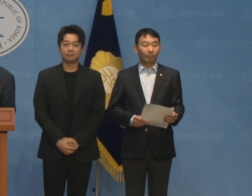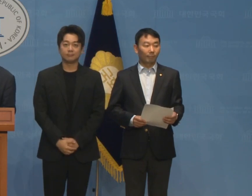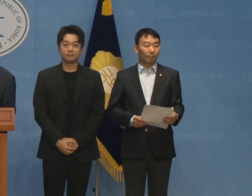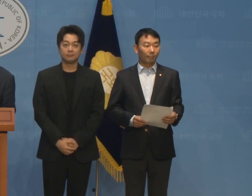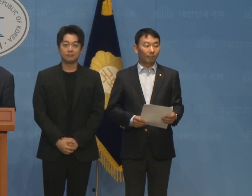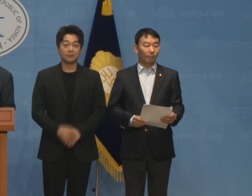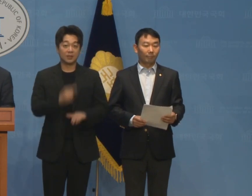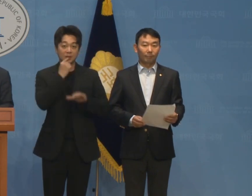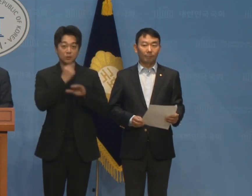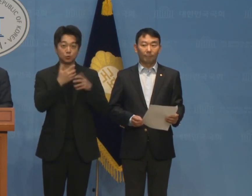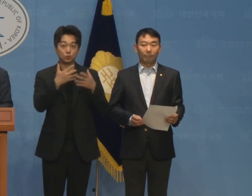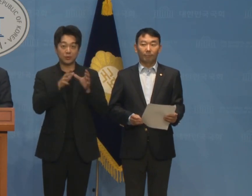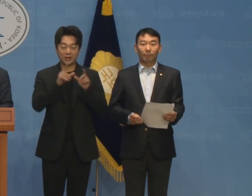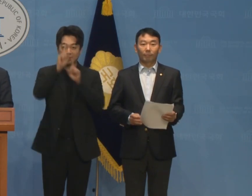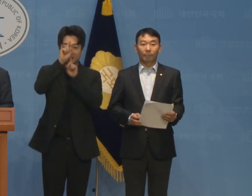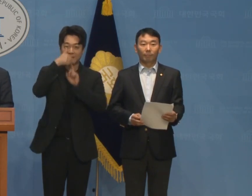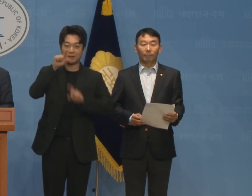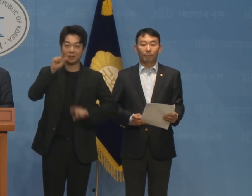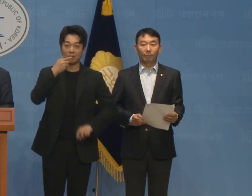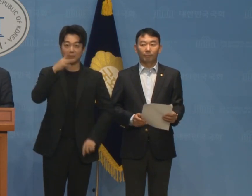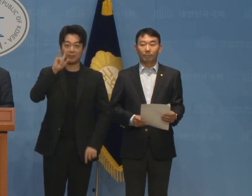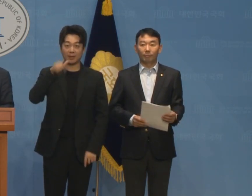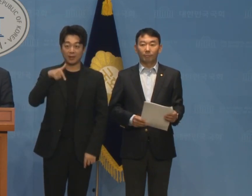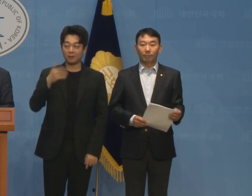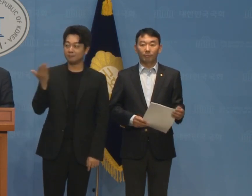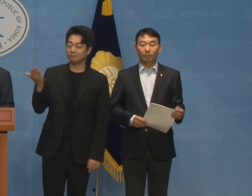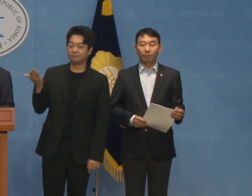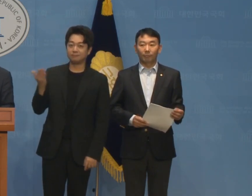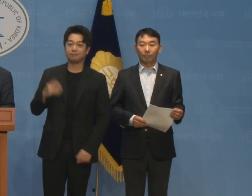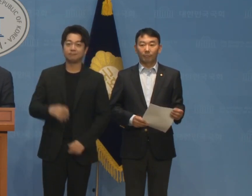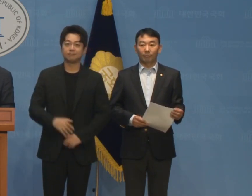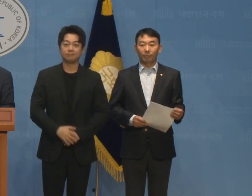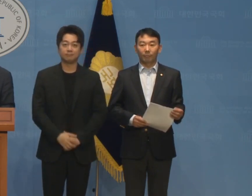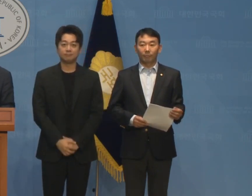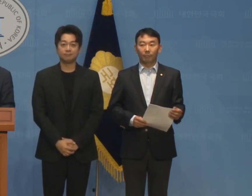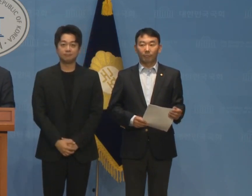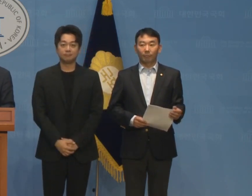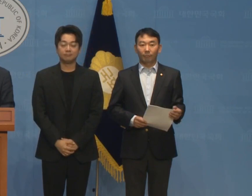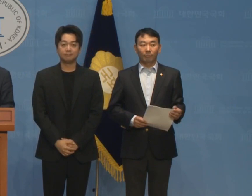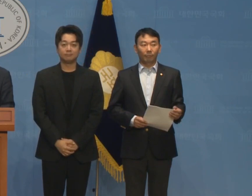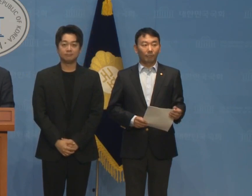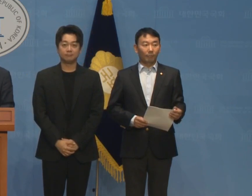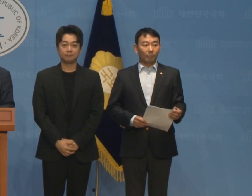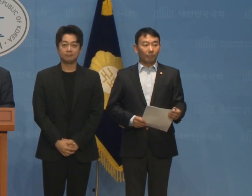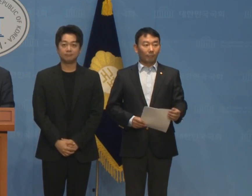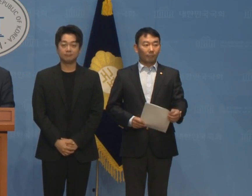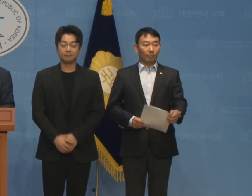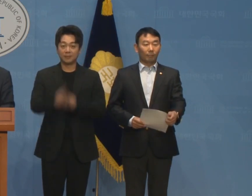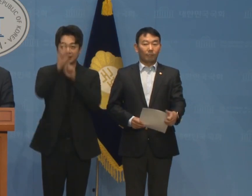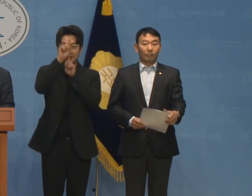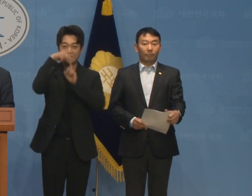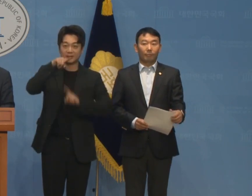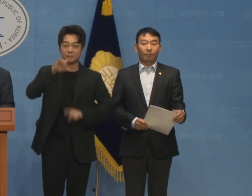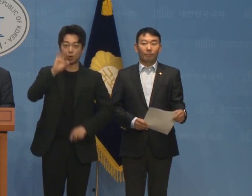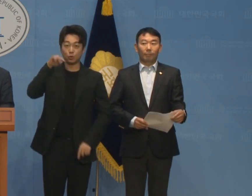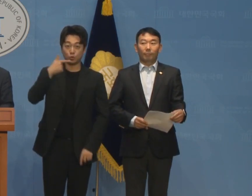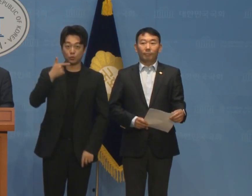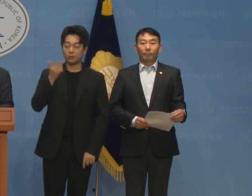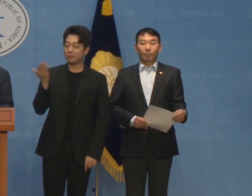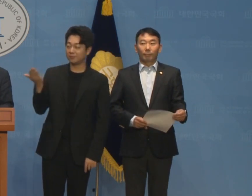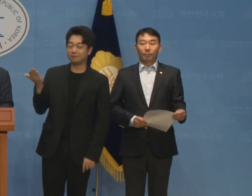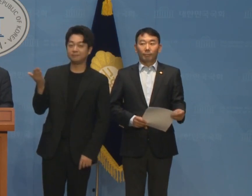민주당 법사위원이신 이건태 의원님 참석하셨습니다. 같은 이성윤 의원님